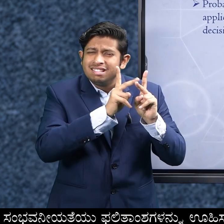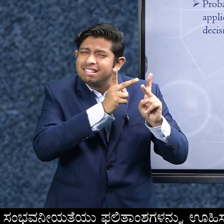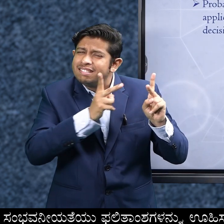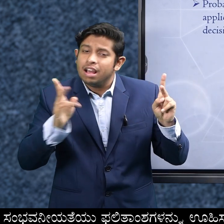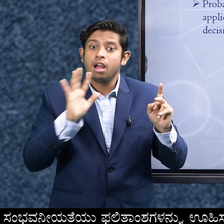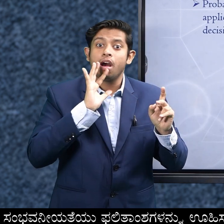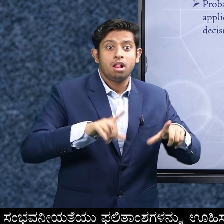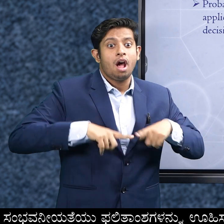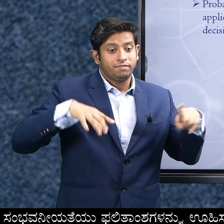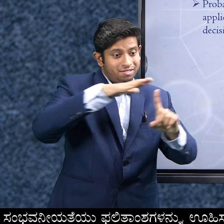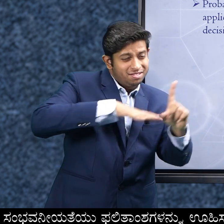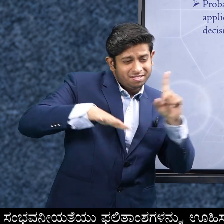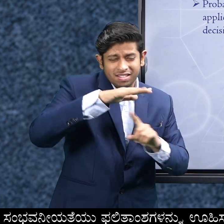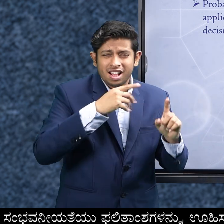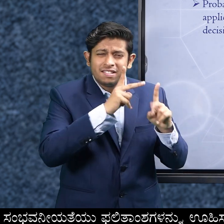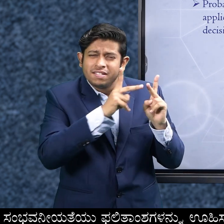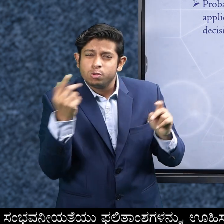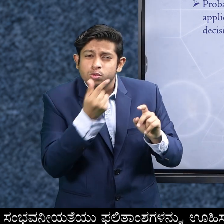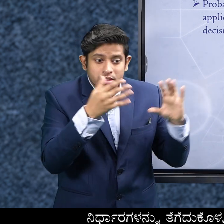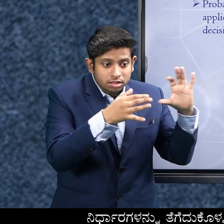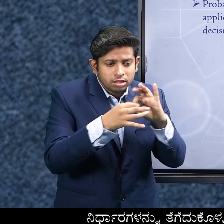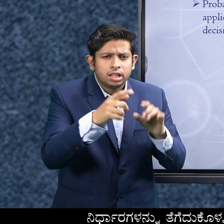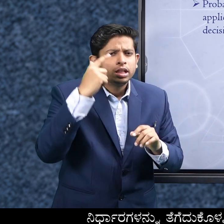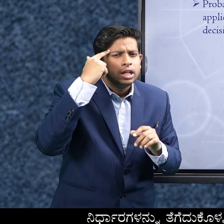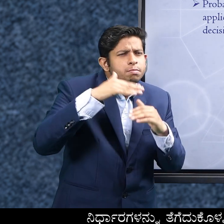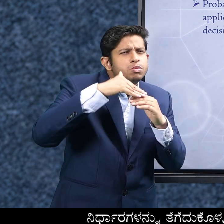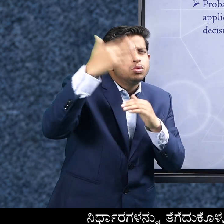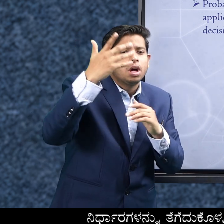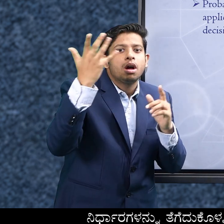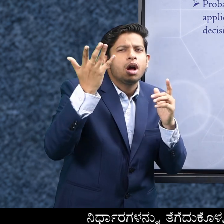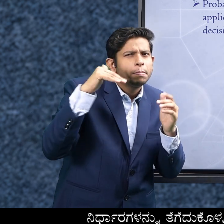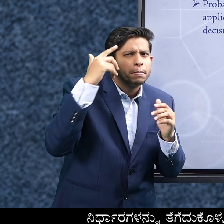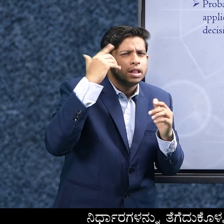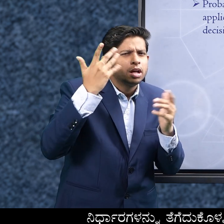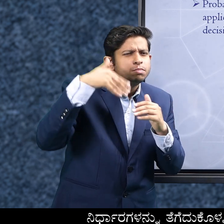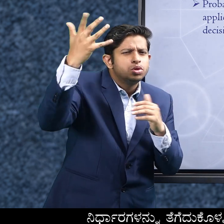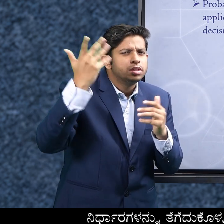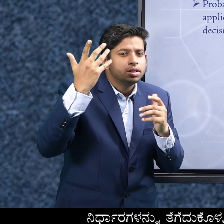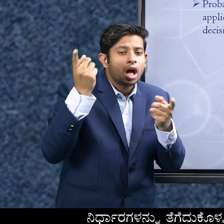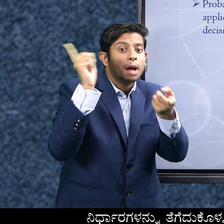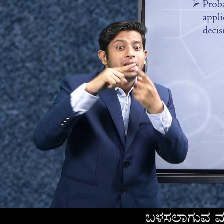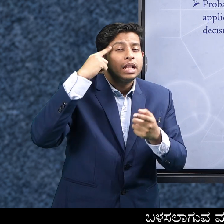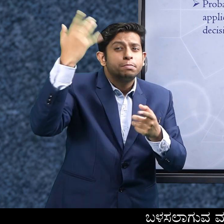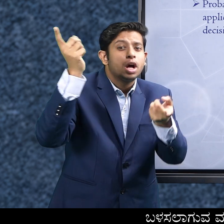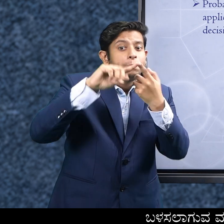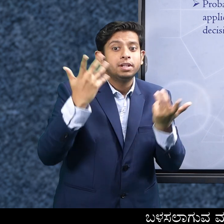ಊಹಿಸಲು, ಅಪಾಯಗಳನ್ನ ನಿರ್ಣಯಿಸಲು ಮತ್ತು ತಿಳುವಳಿಕೆಯುಳ್ಳ ನಿರ್ಧಾರಗಳನ್ನ ತೆಗೆದುಕೊಳ್ಳಲು ವಿವಿಧ ನೈಜ ಜೀವನದ ಅನ್ವಯಗಳಲ್ಲಿ ಬಳಸಲಾಗುವ